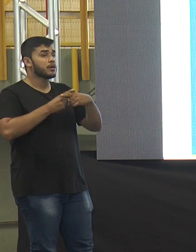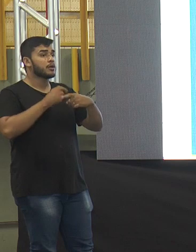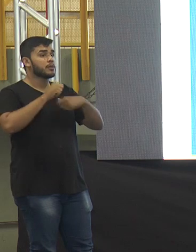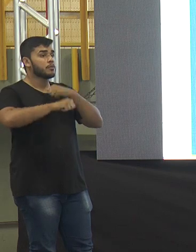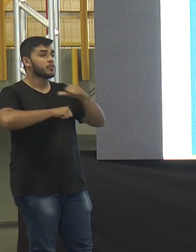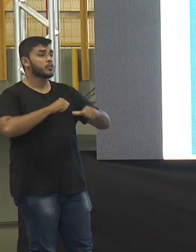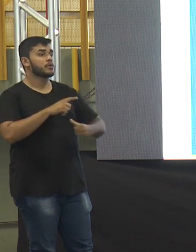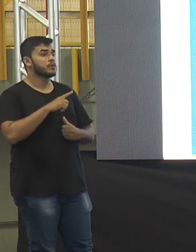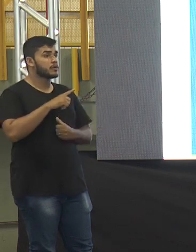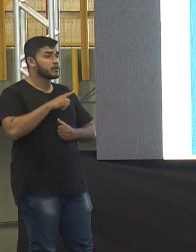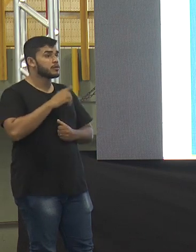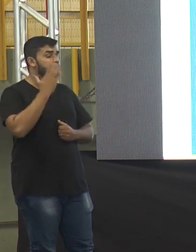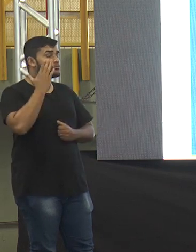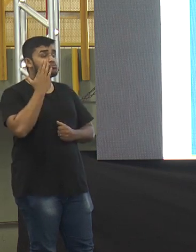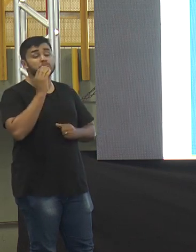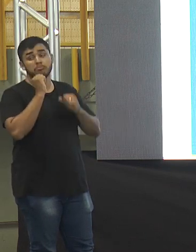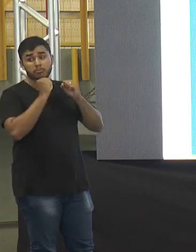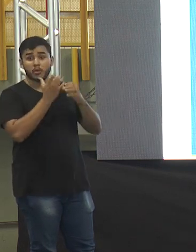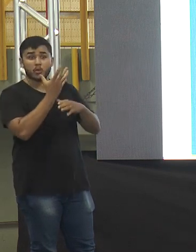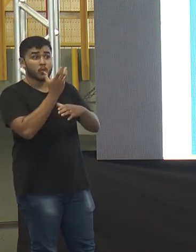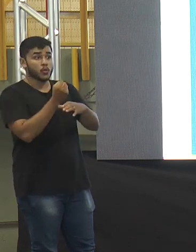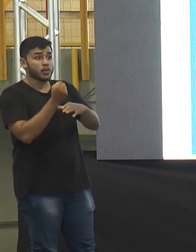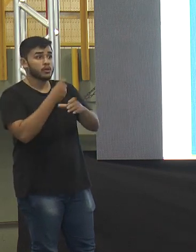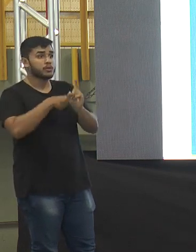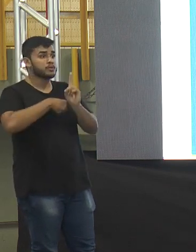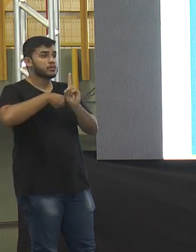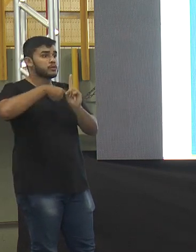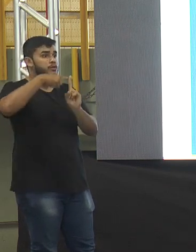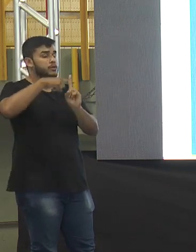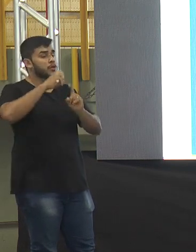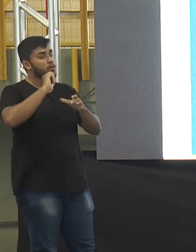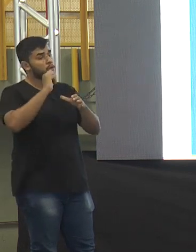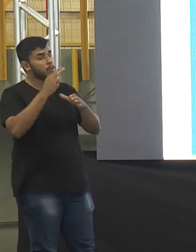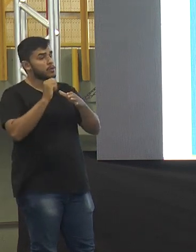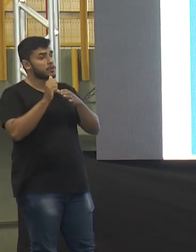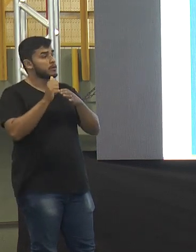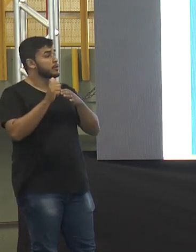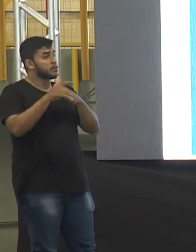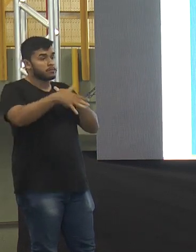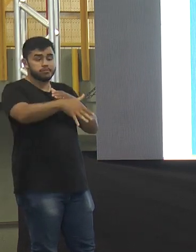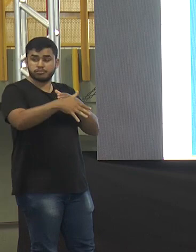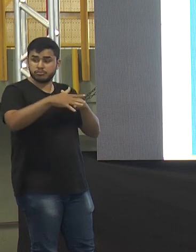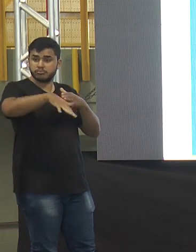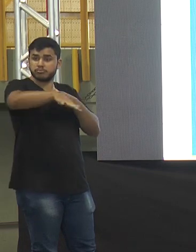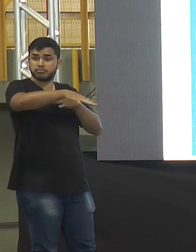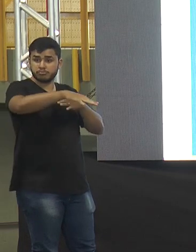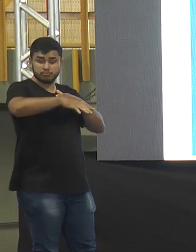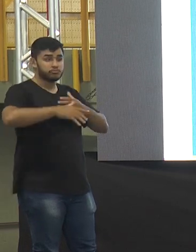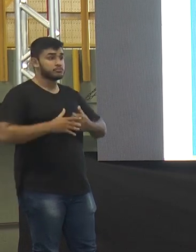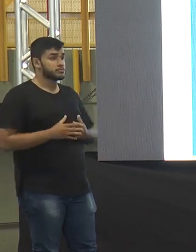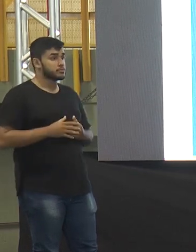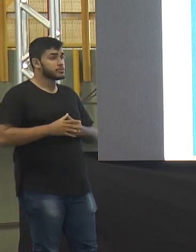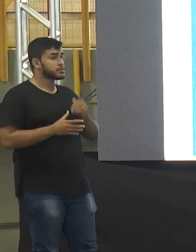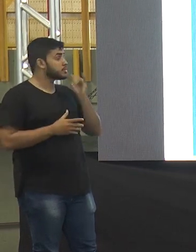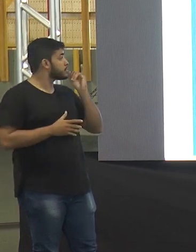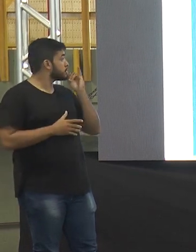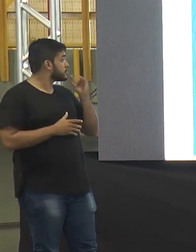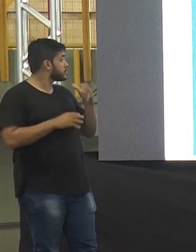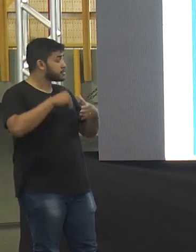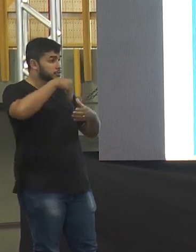pode absorver energia ou liberar energia, para o ambiente. Então, aqui dentro eu tenho um